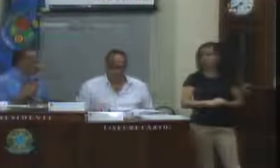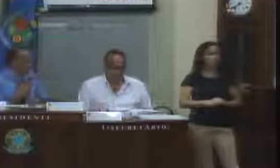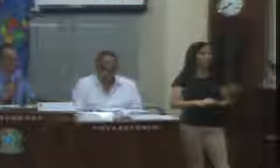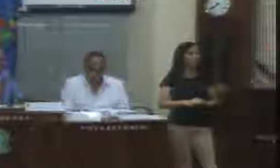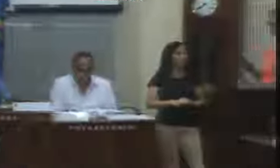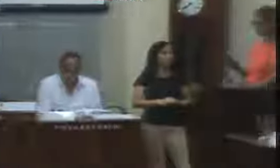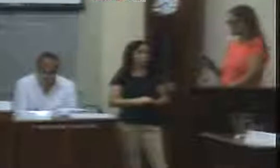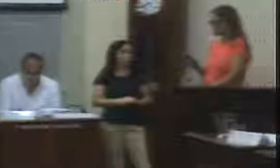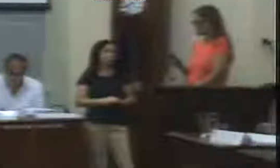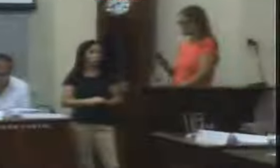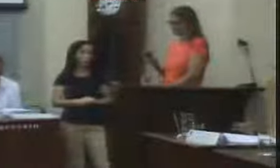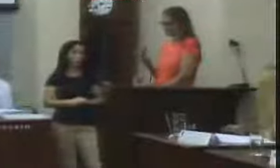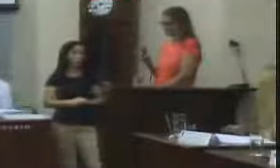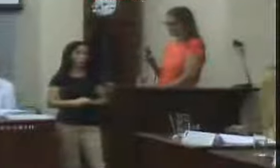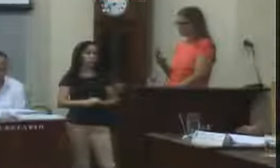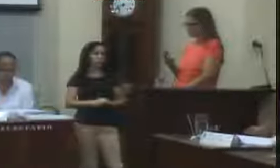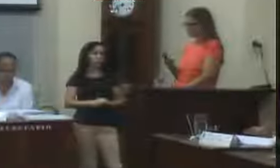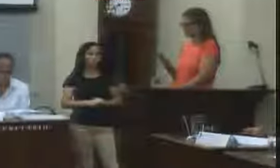secretária.